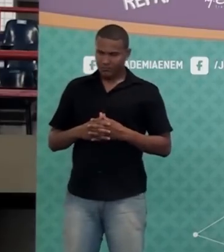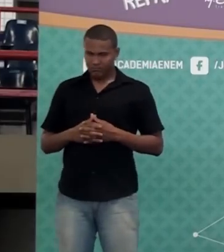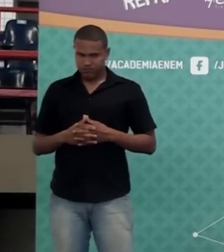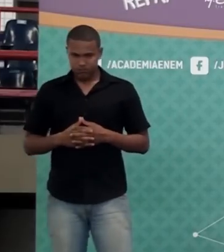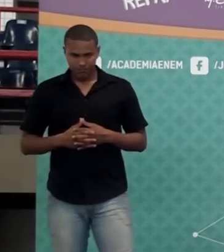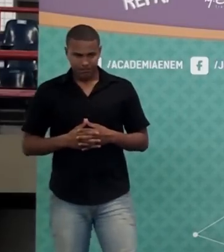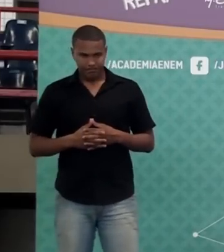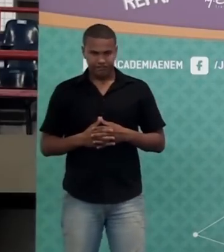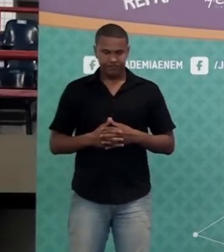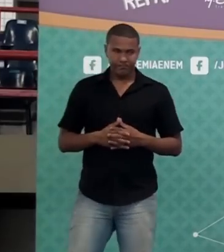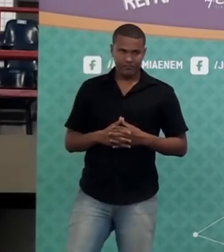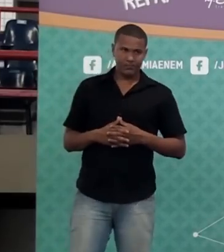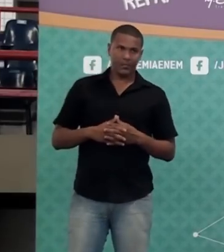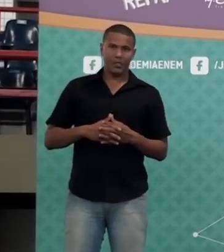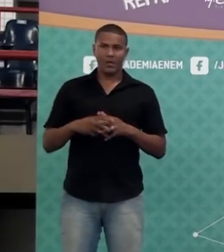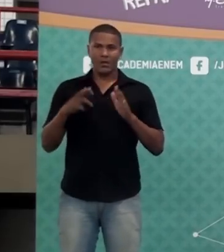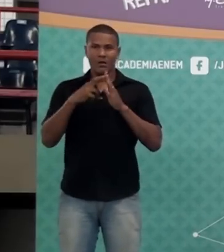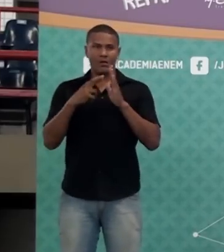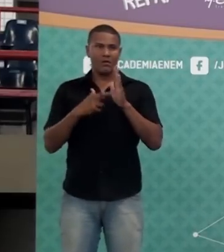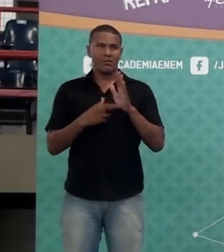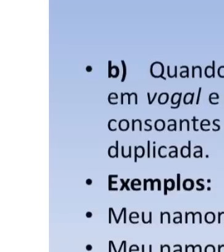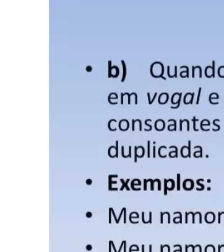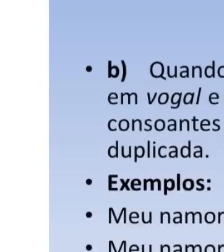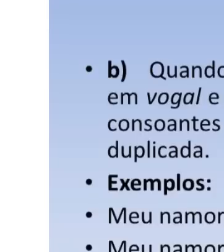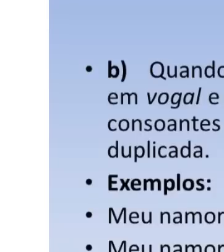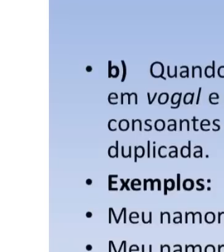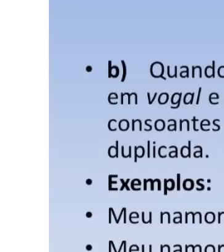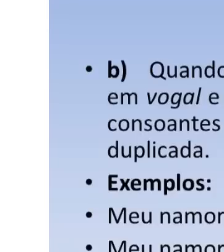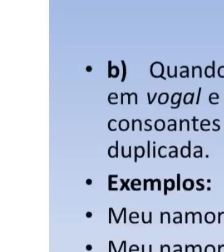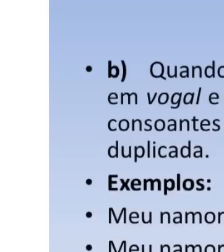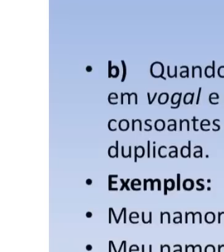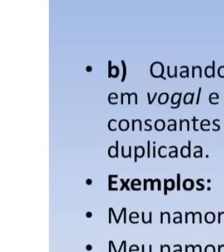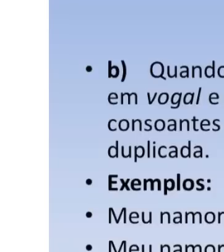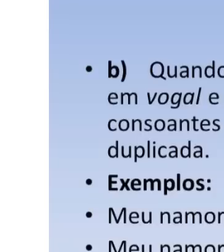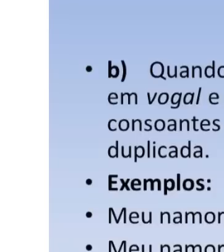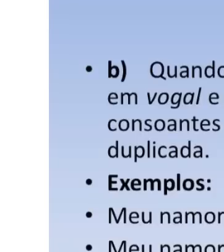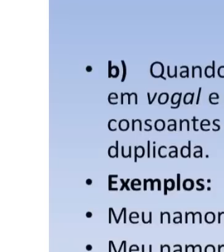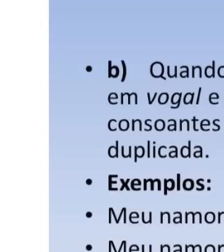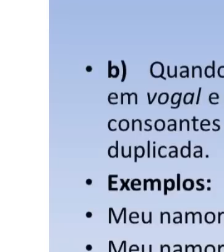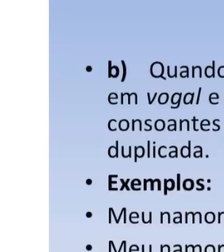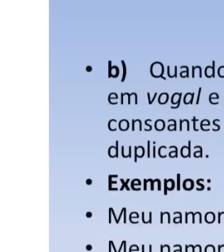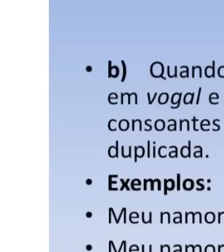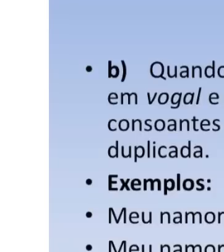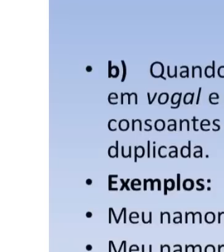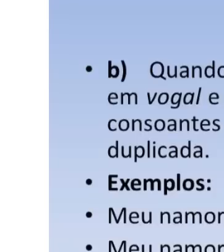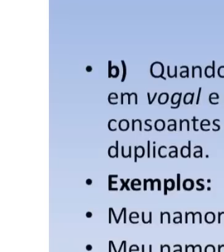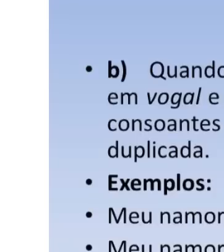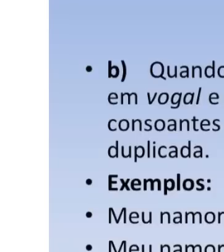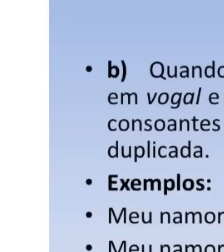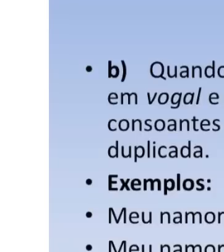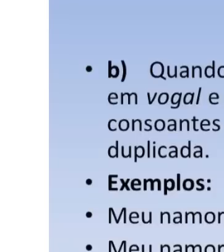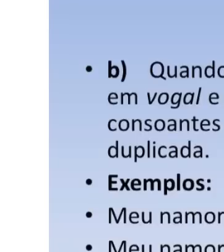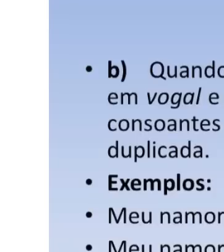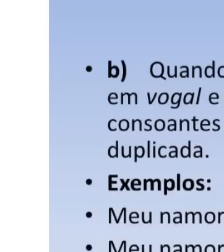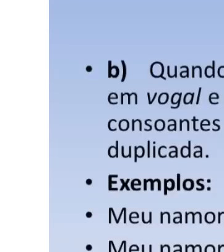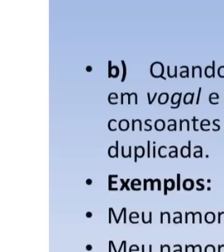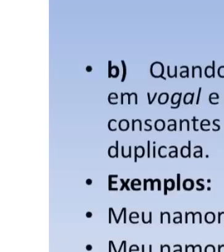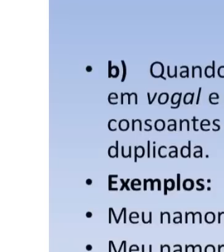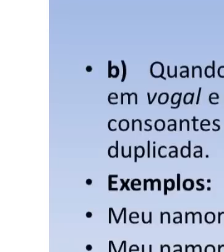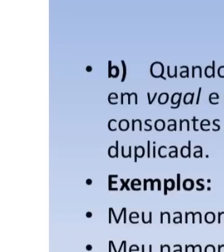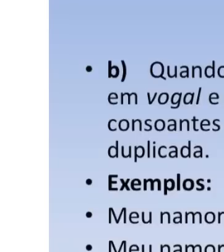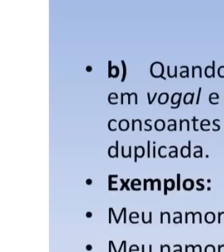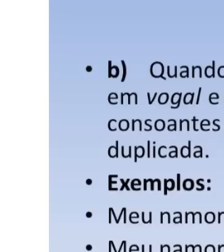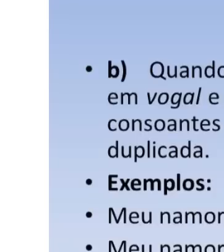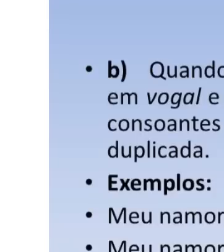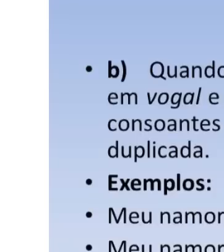B. Quando o prefixo da palavra terminar com vogal e o segundo elemento